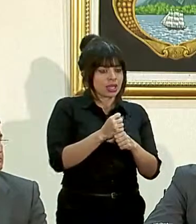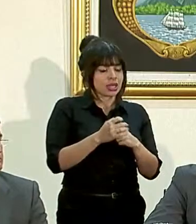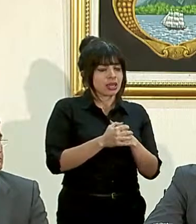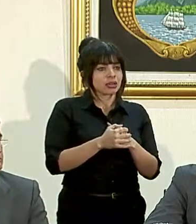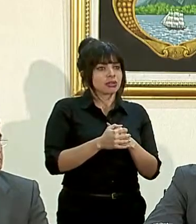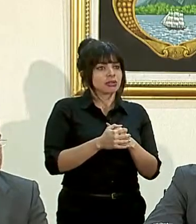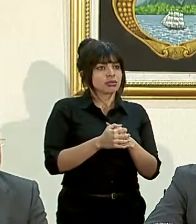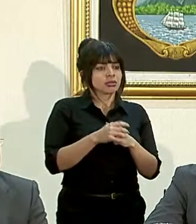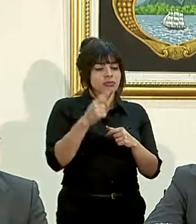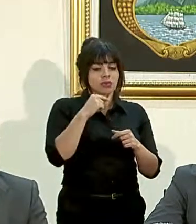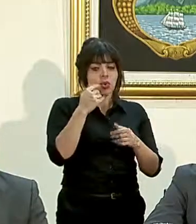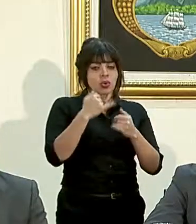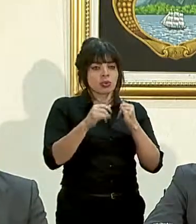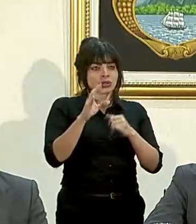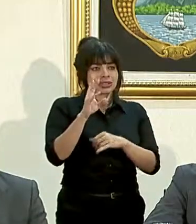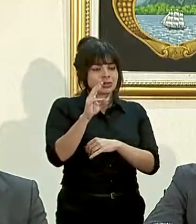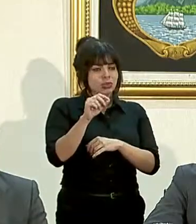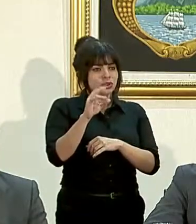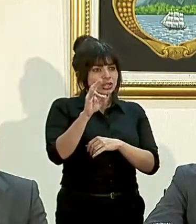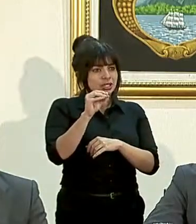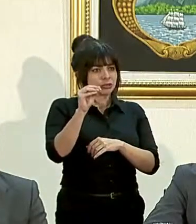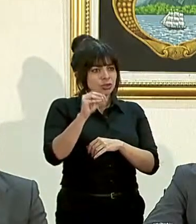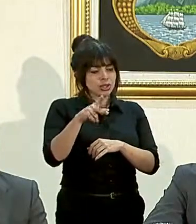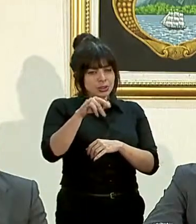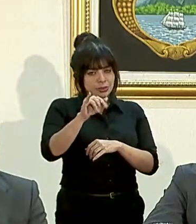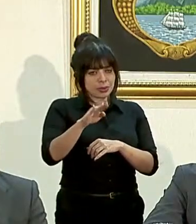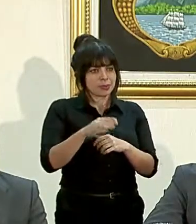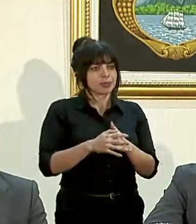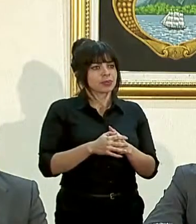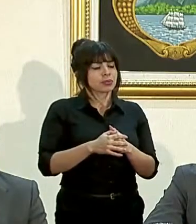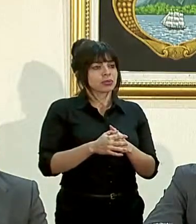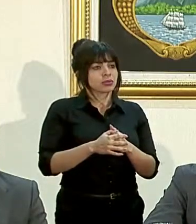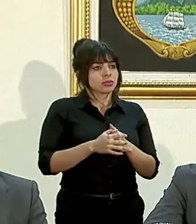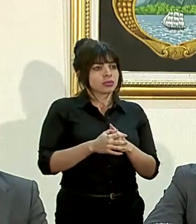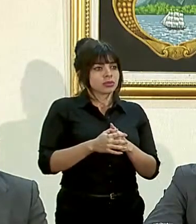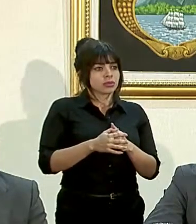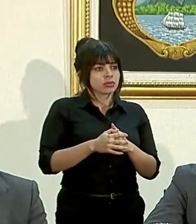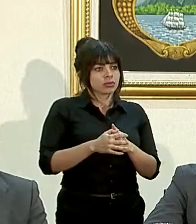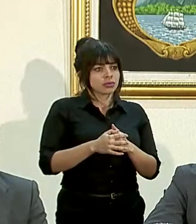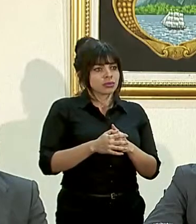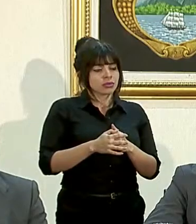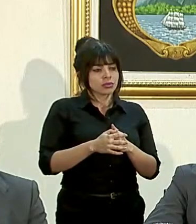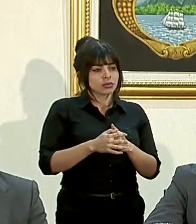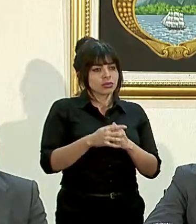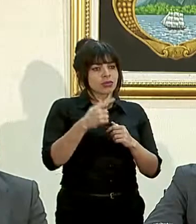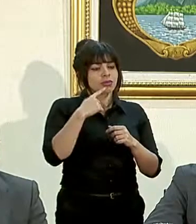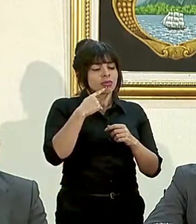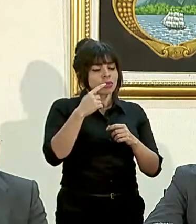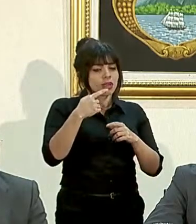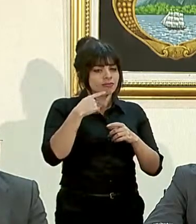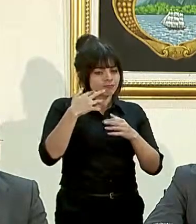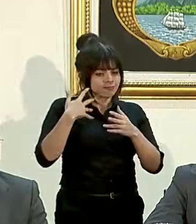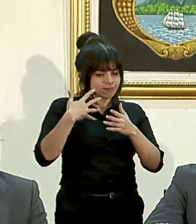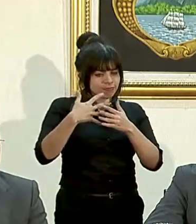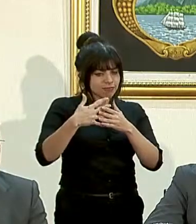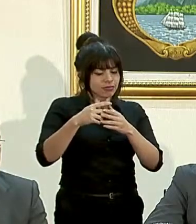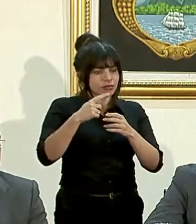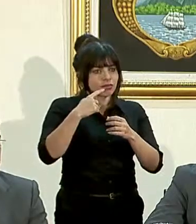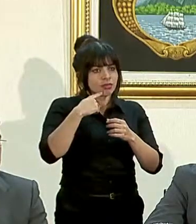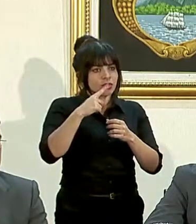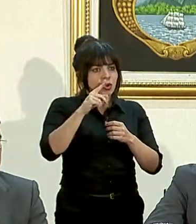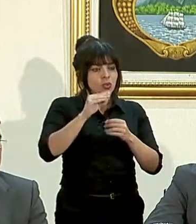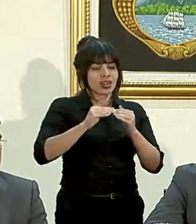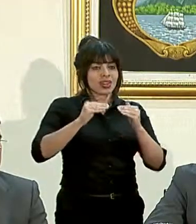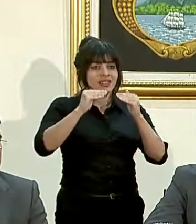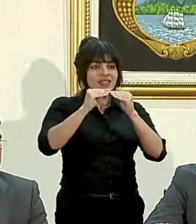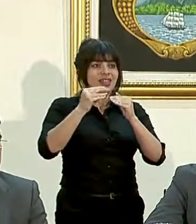un 5.7% del PIB, que la inflación se redujera más bien a un nivel